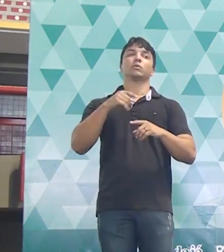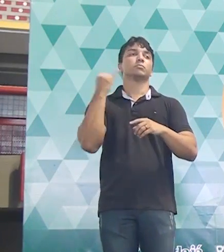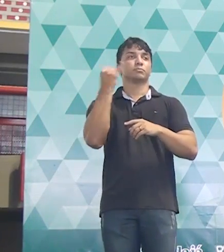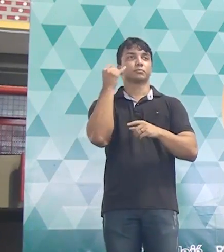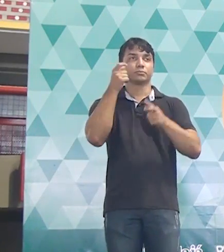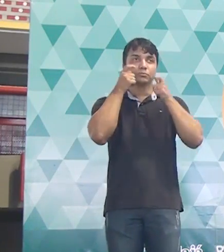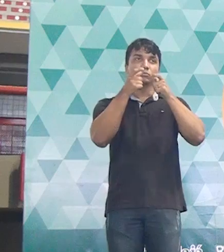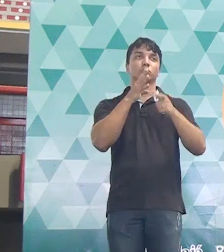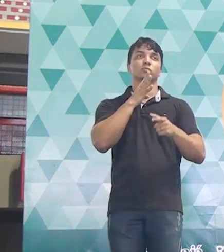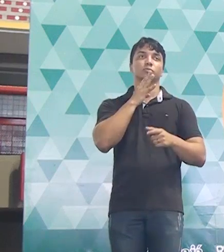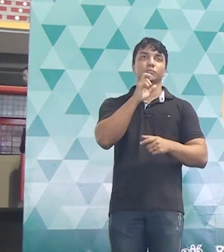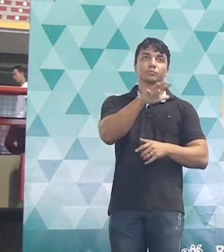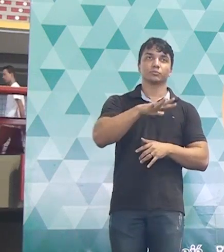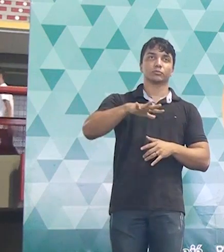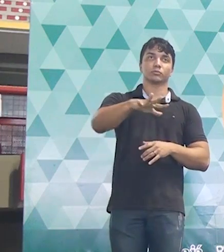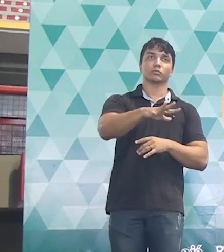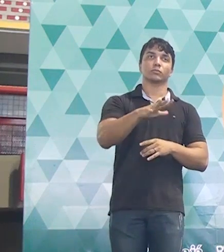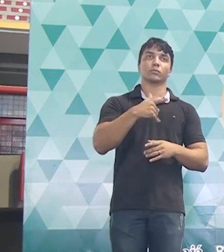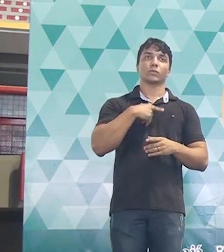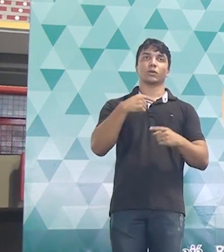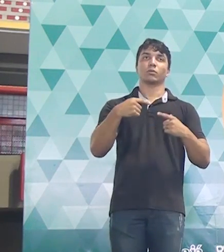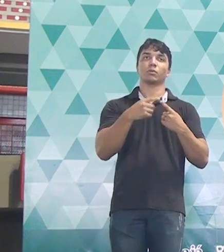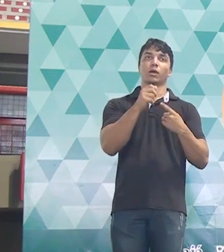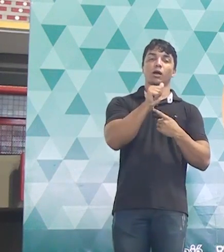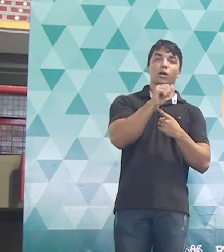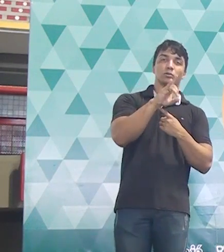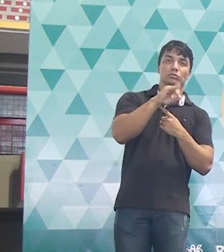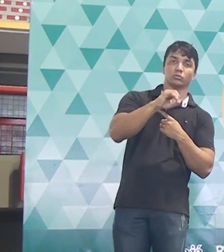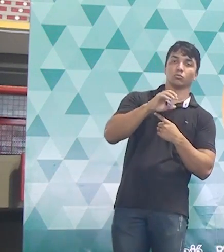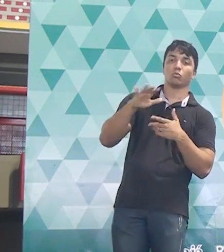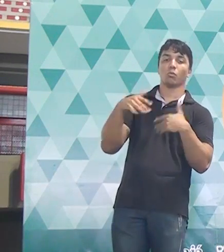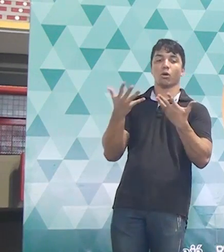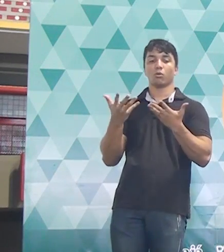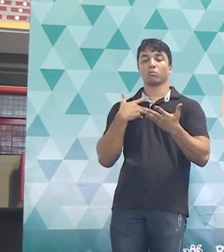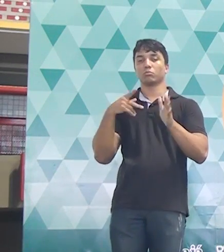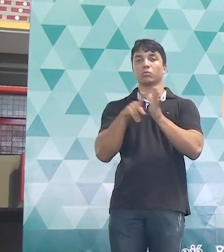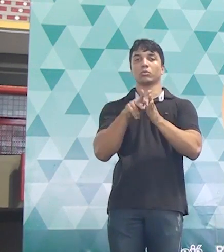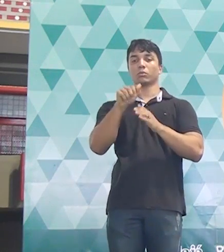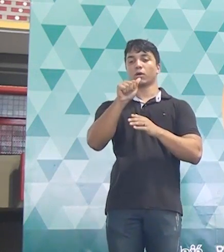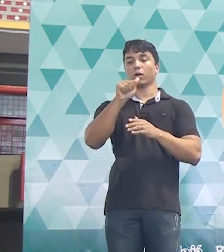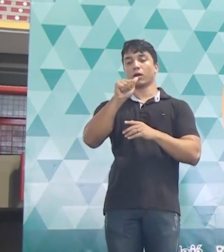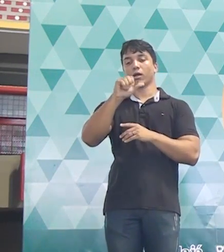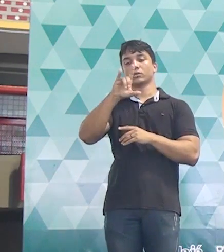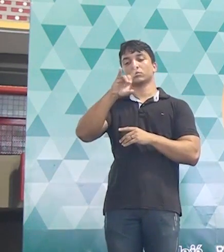quais materiais do meu dia a dia que são materiais ácidos e quem são os ácidos